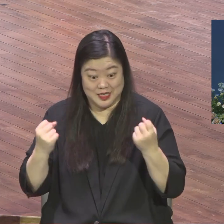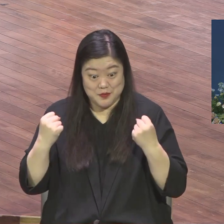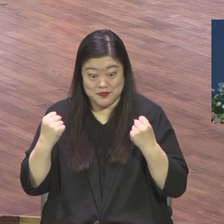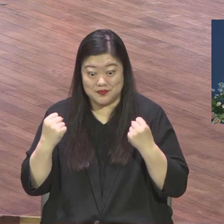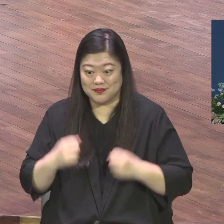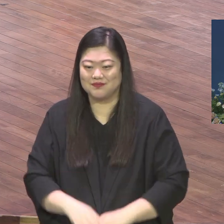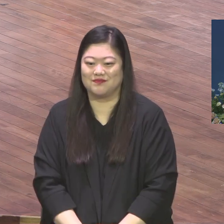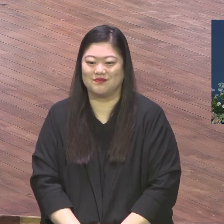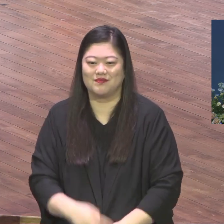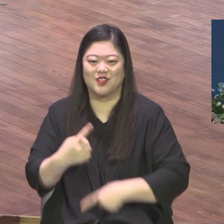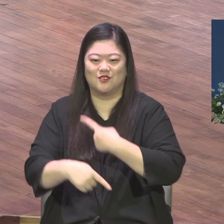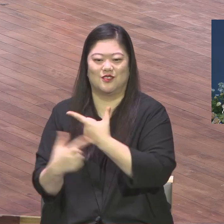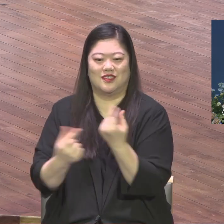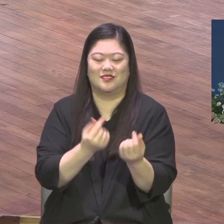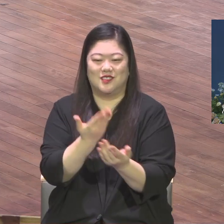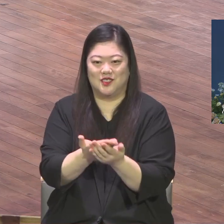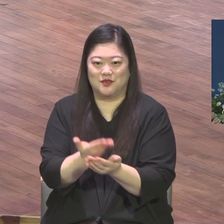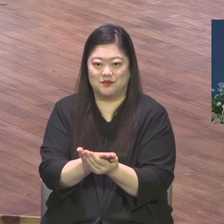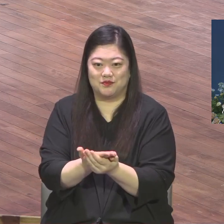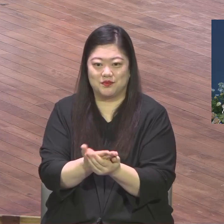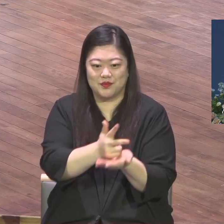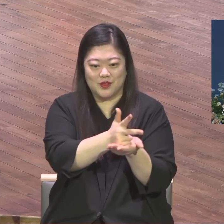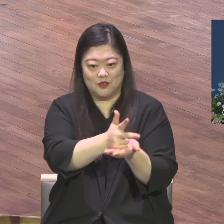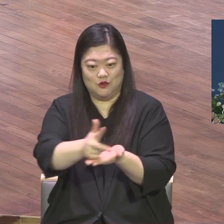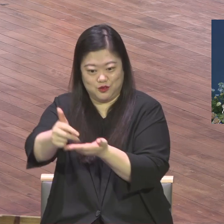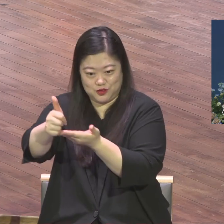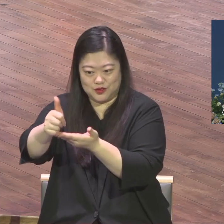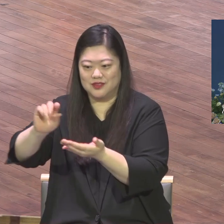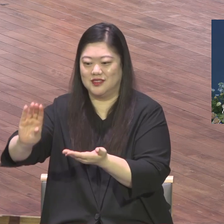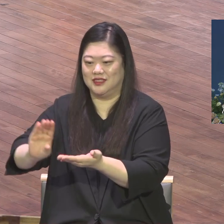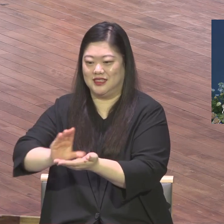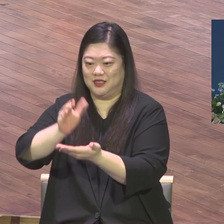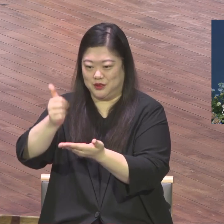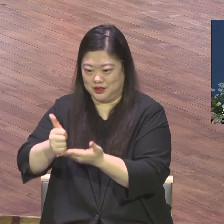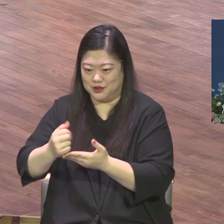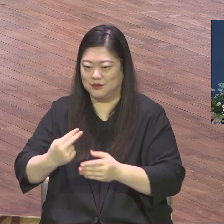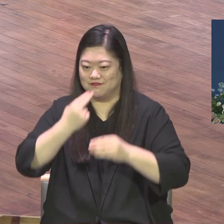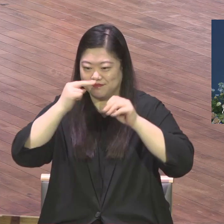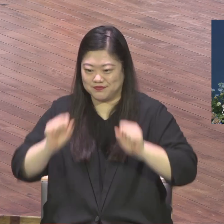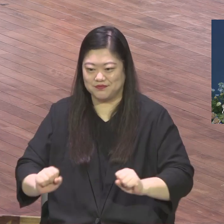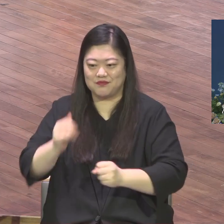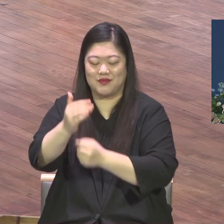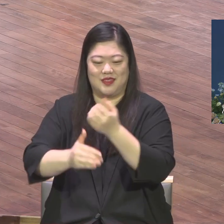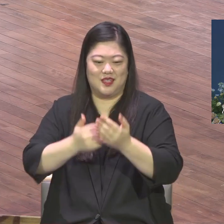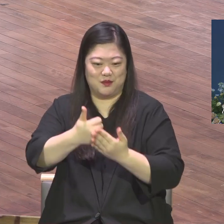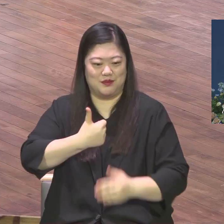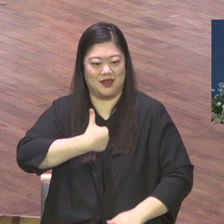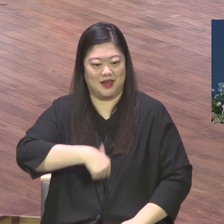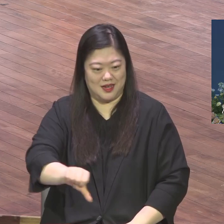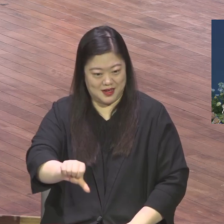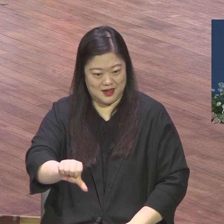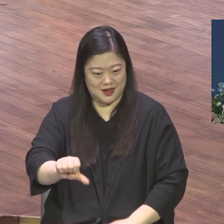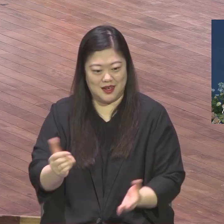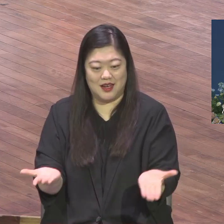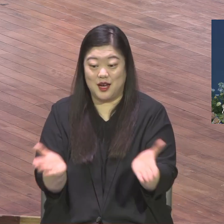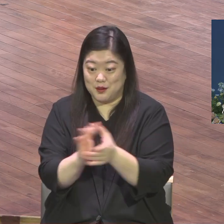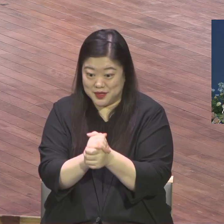바랍니다. 신앙 고백합니다. 주는 그리스도시요 살아계신 하나님의